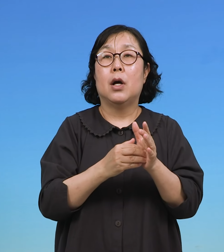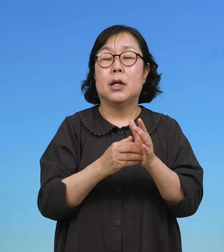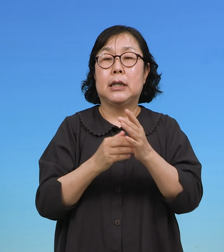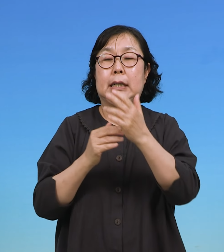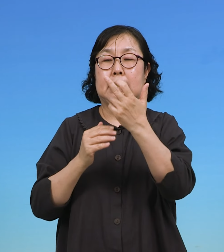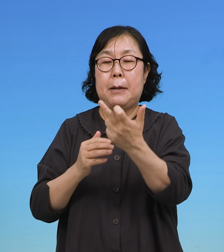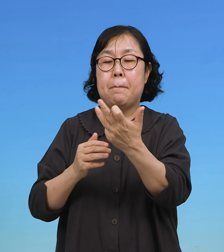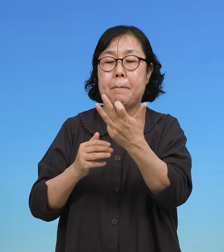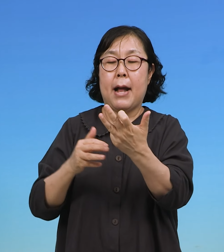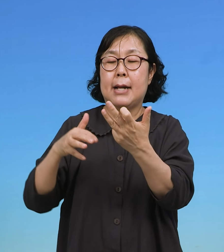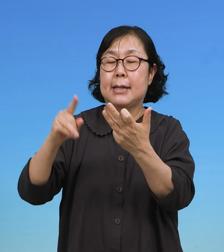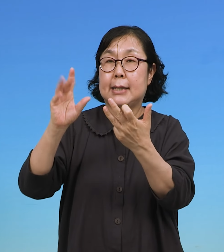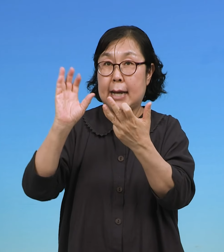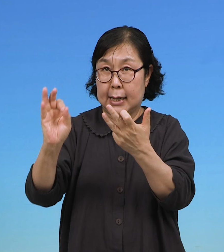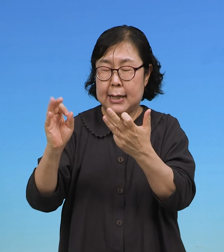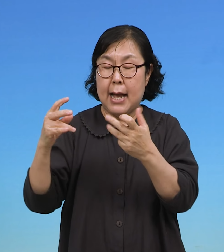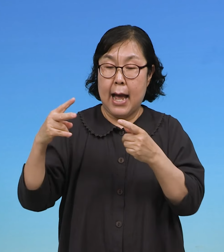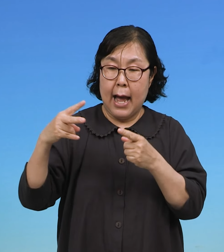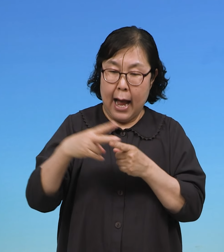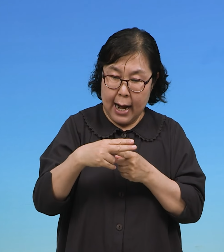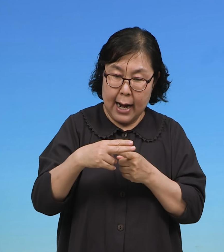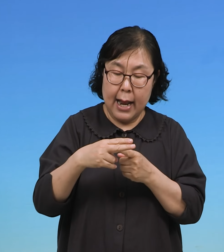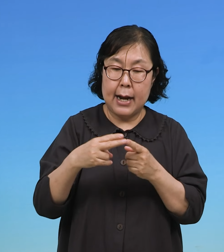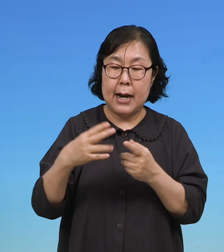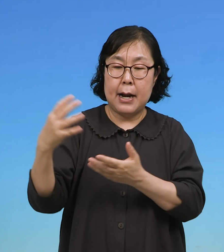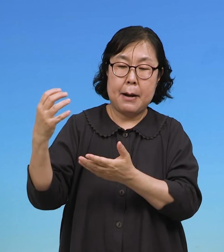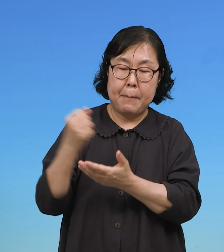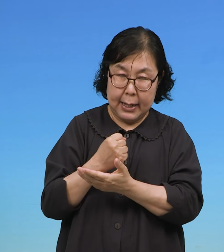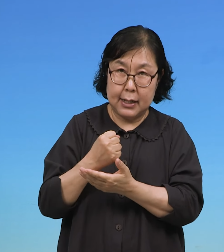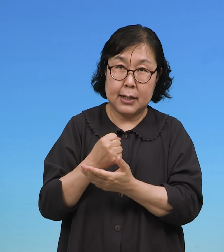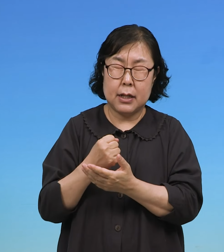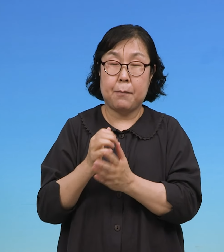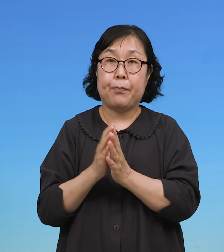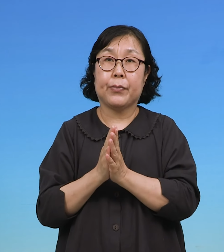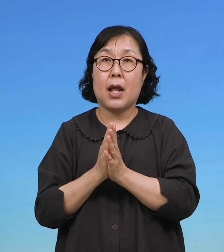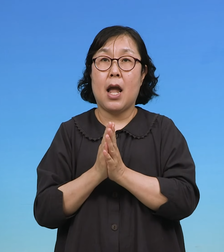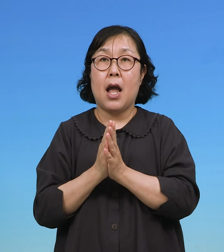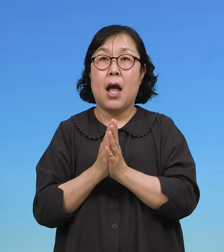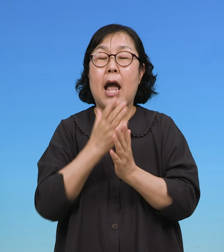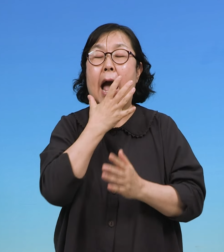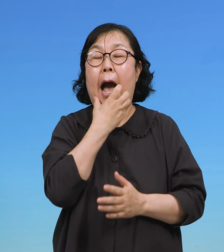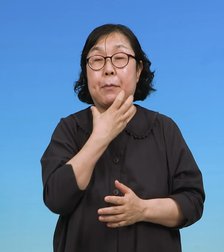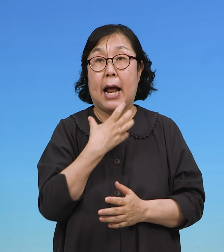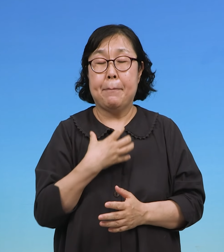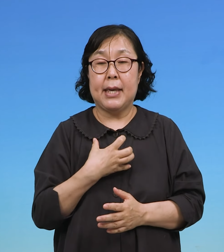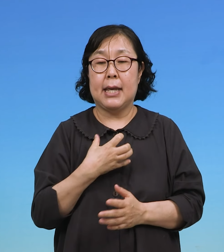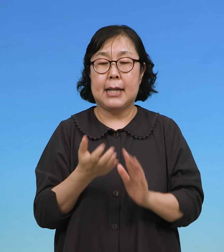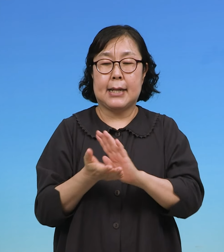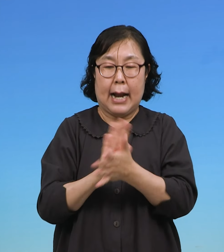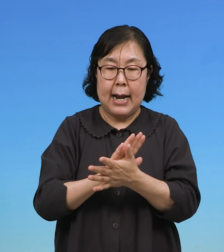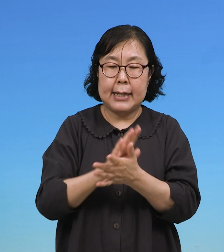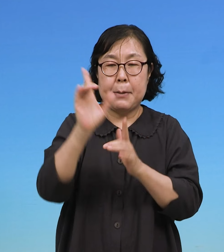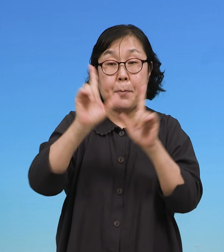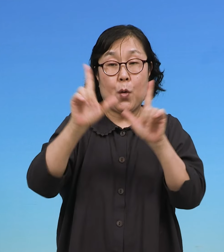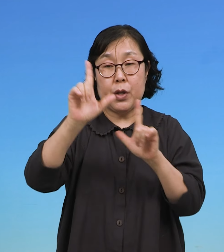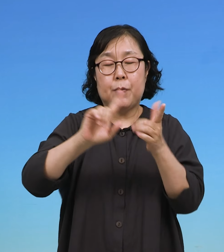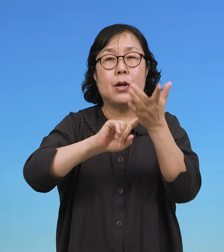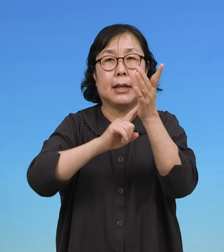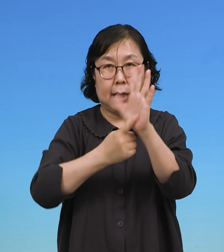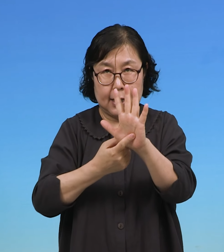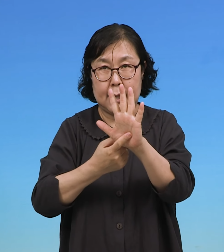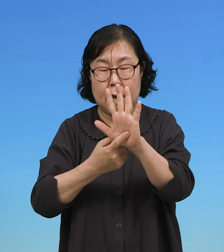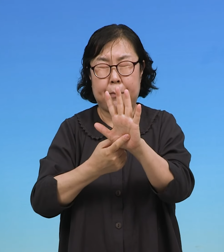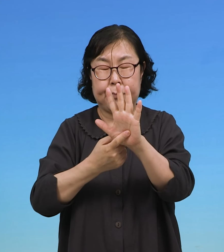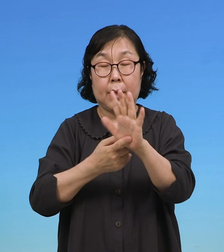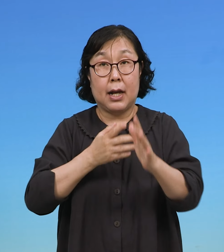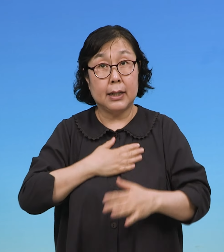창세기 18장은 할례를 받은 아브라함이 어떻게 달라졌는지를 예시한 것이다. 이 흐름을 아시겠죠? 그러면서